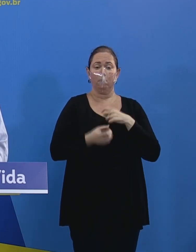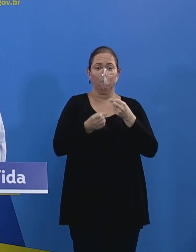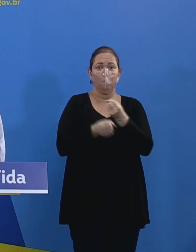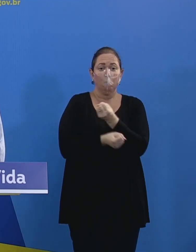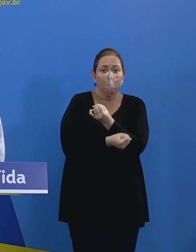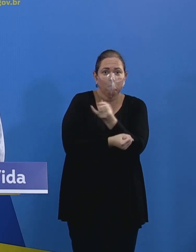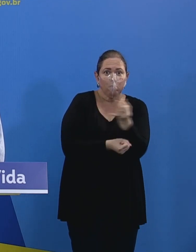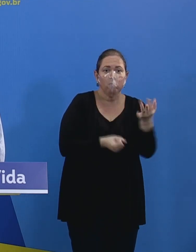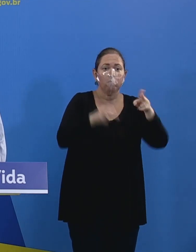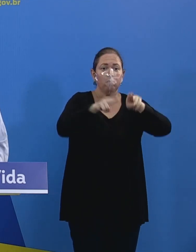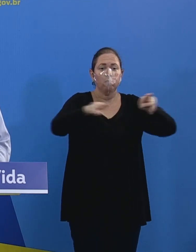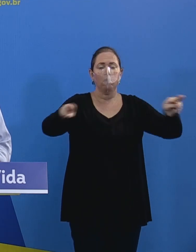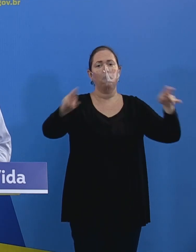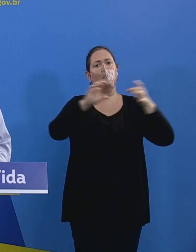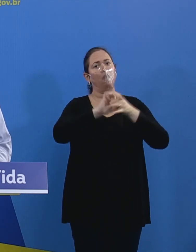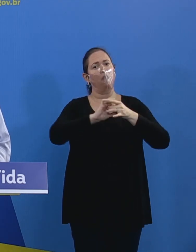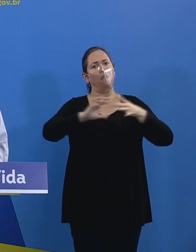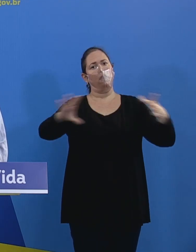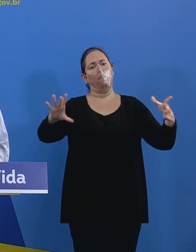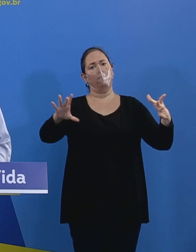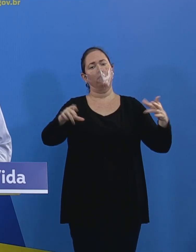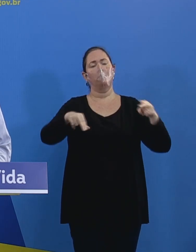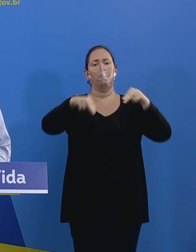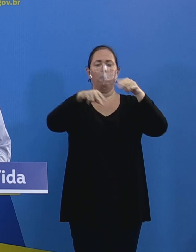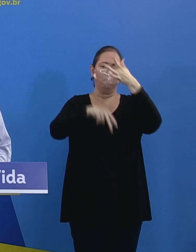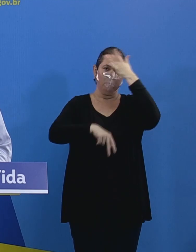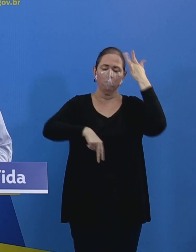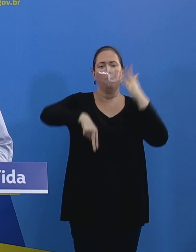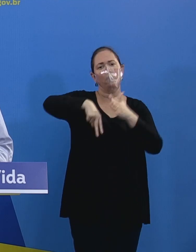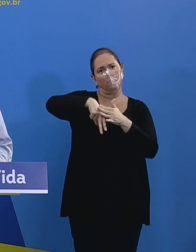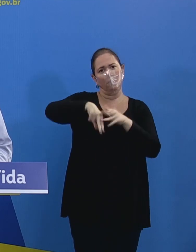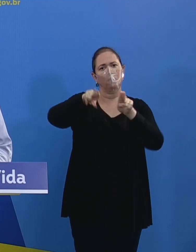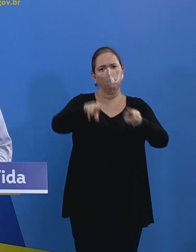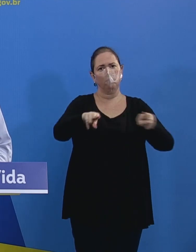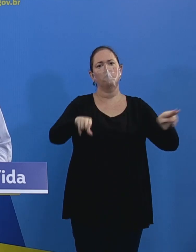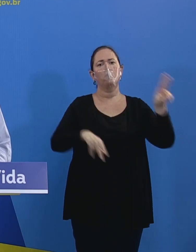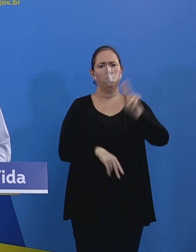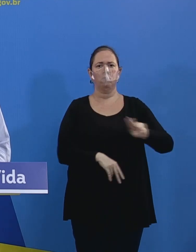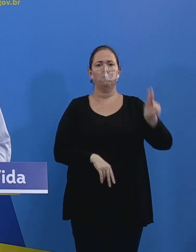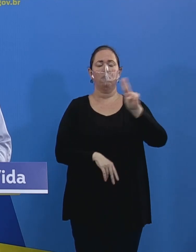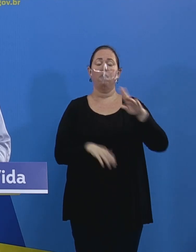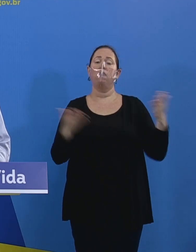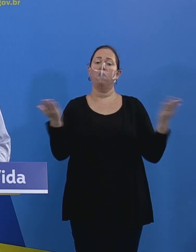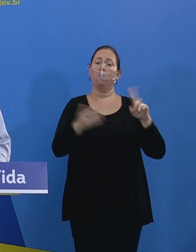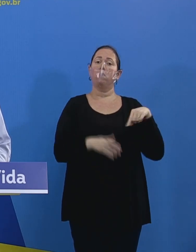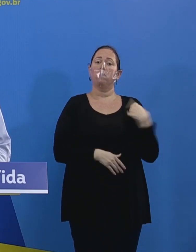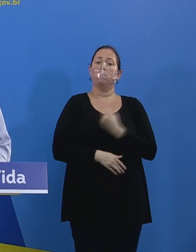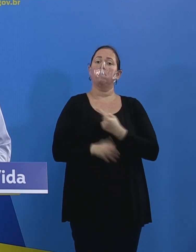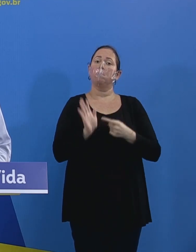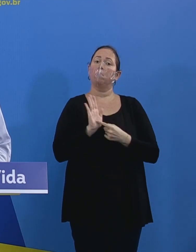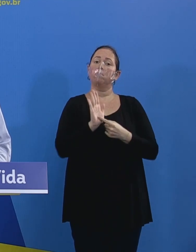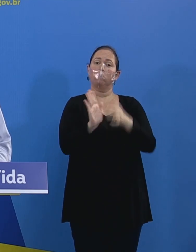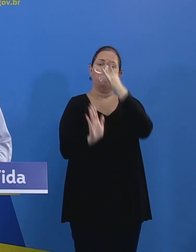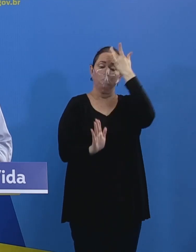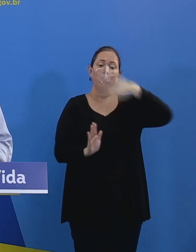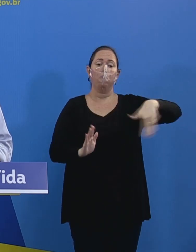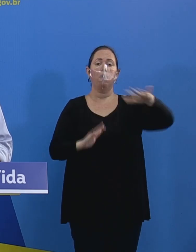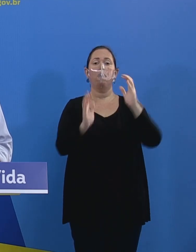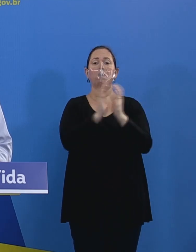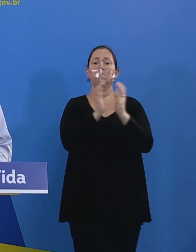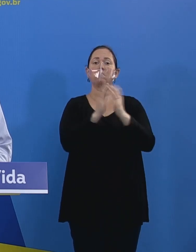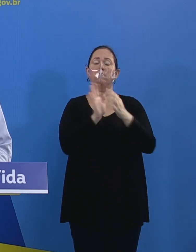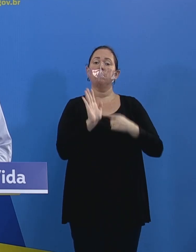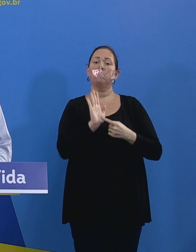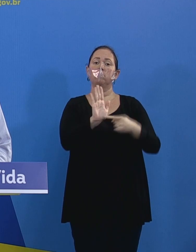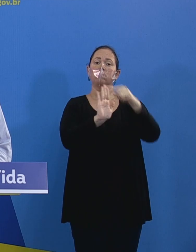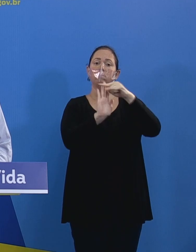leitos disponíveis para internação. Então, nós chegamos no estágio de apresentar aos recifenses essa